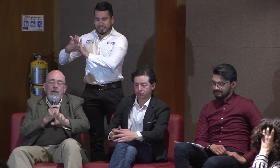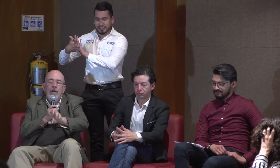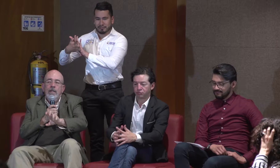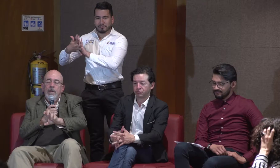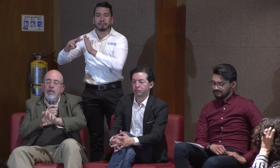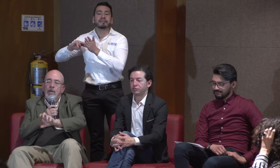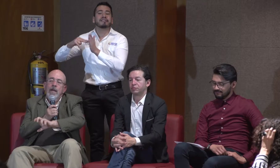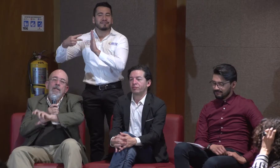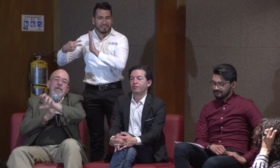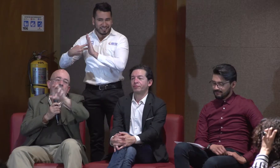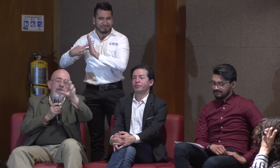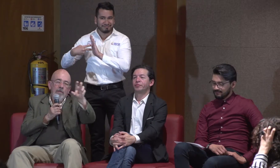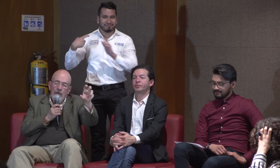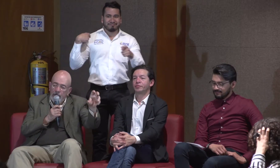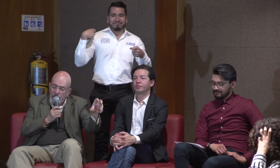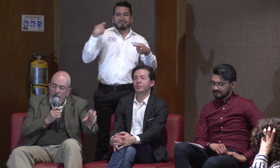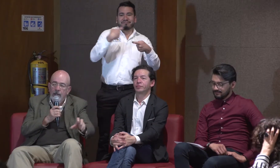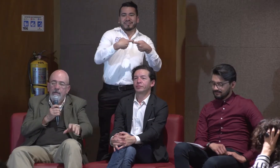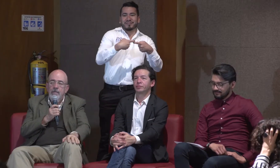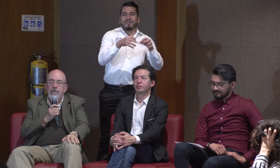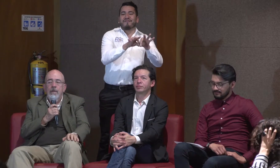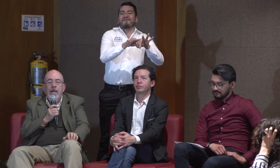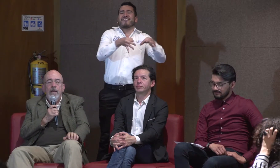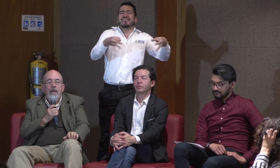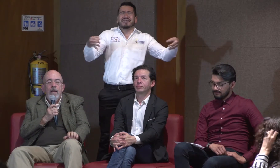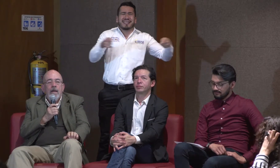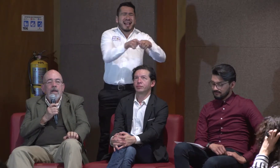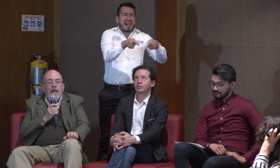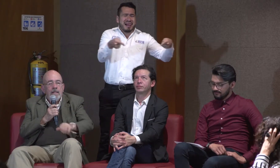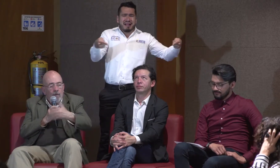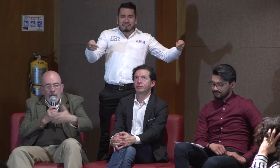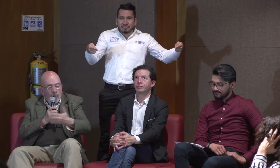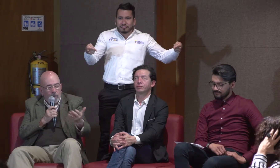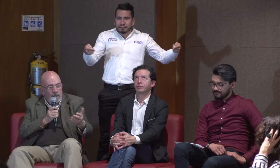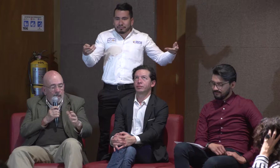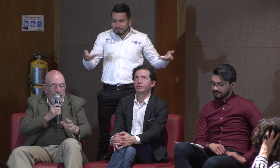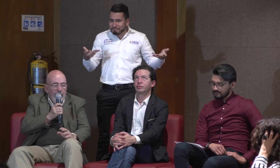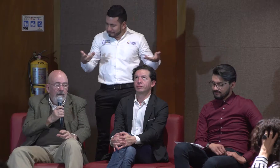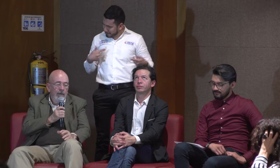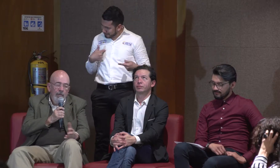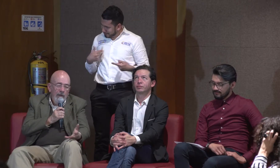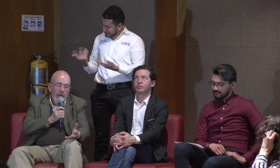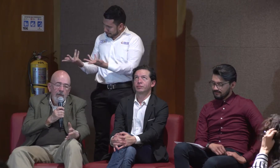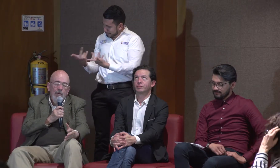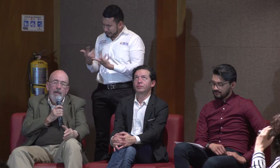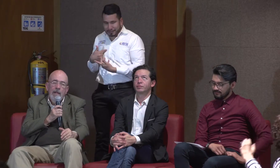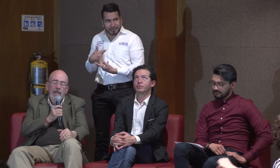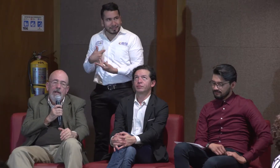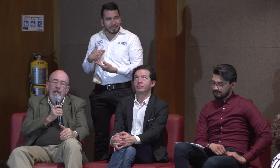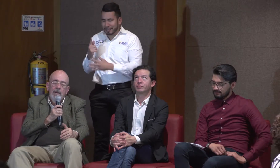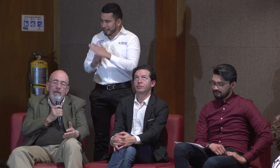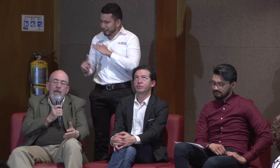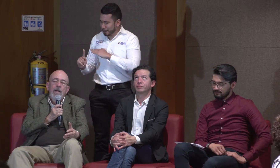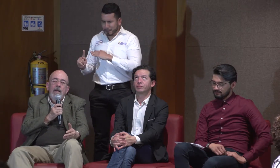significa algo que en español es una frase larga. Ese encuentro con esa realidad fue una cosa muy